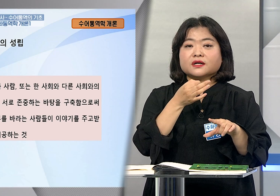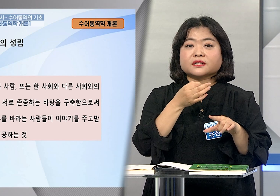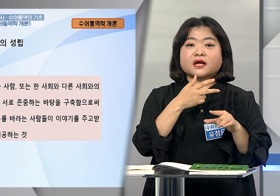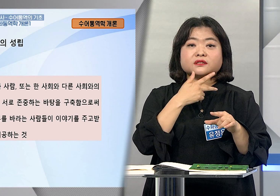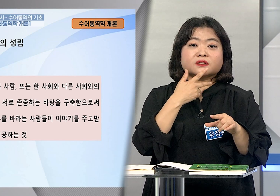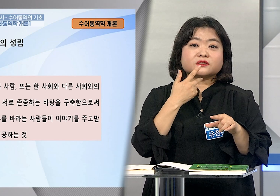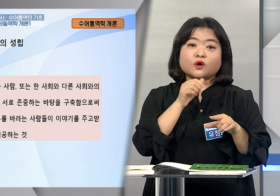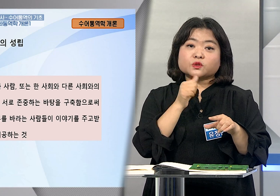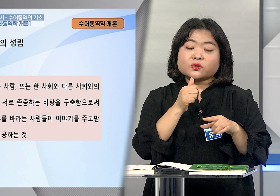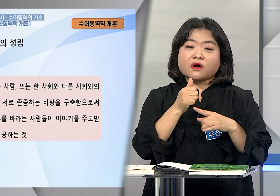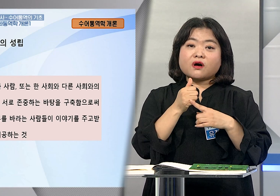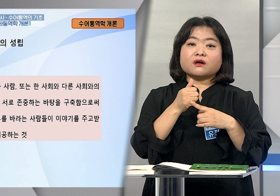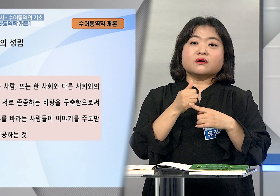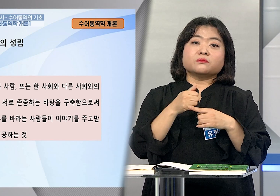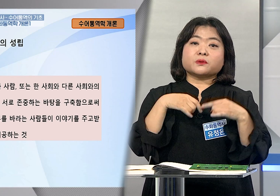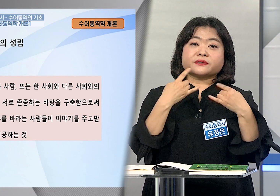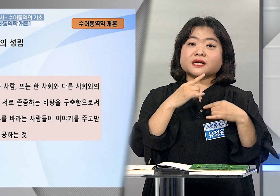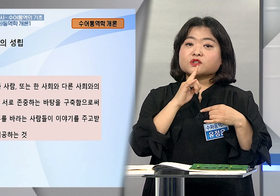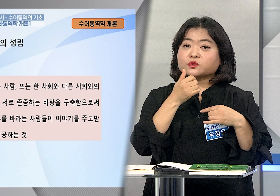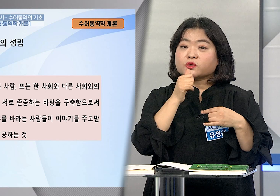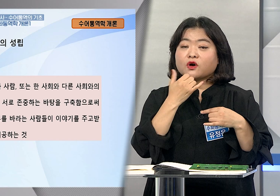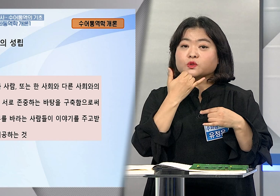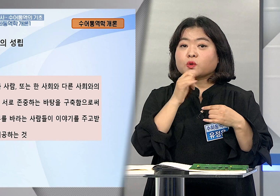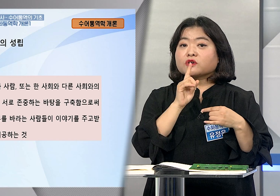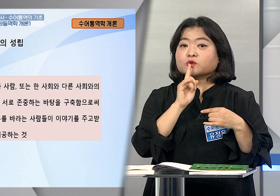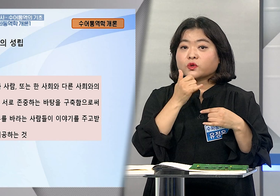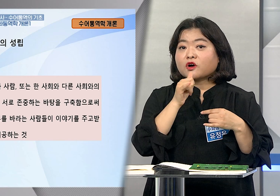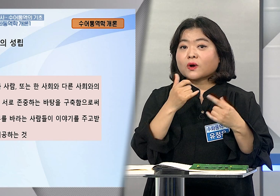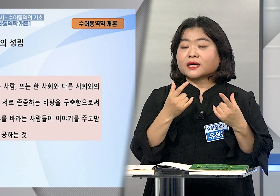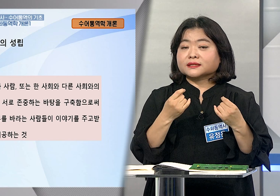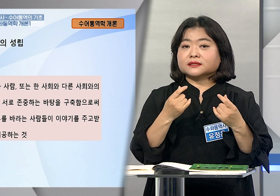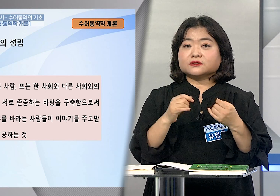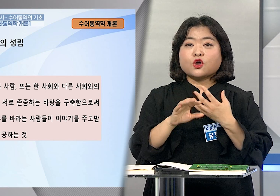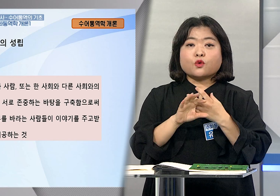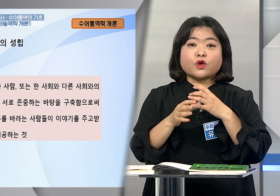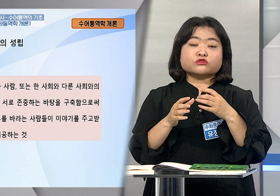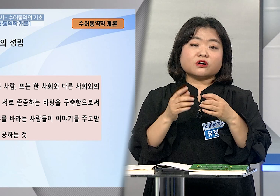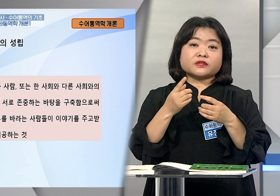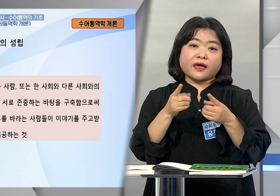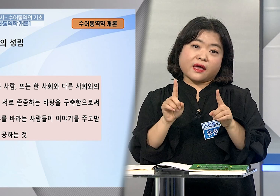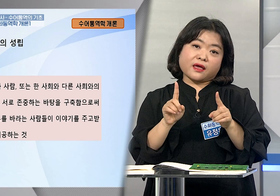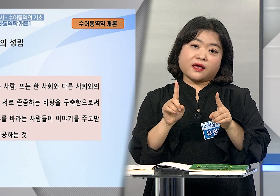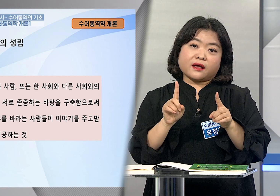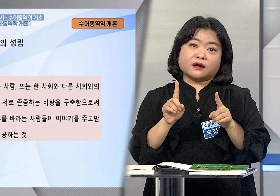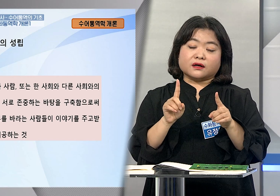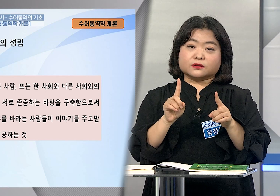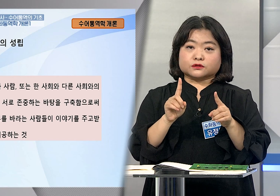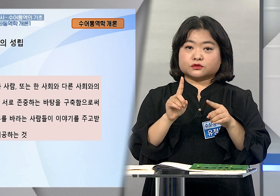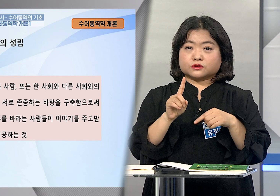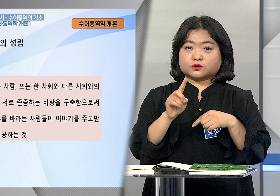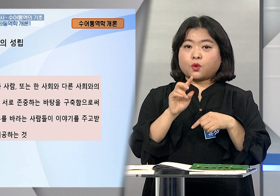통역, 그러니까 영어 통역, 뭐 프랑스어 통역, 독일어 통역과 같은 외국어대